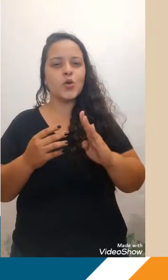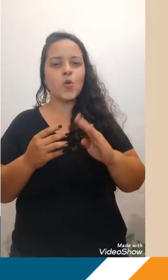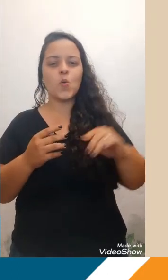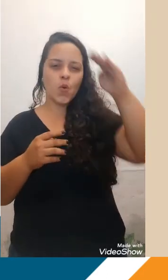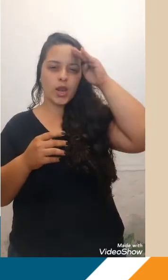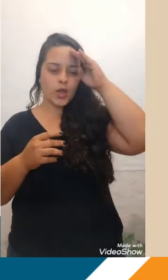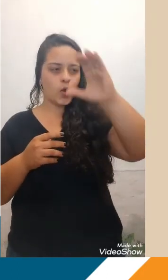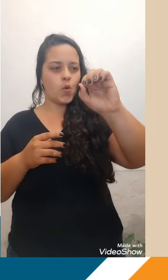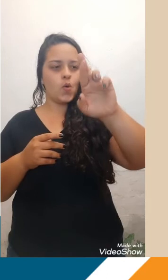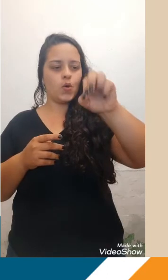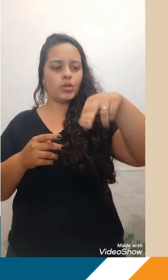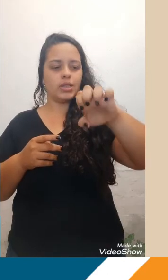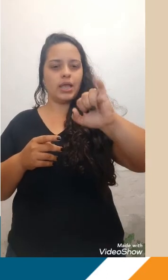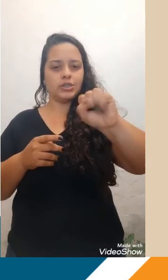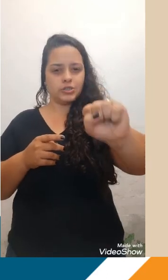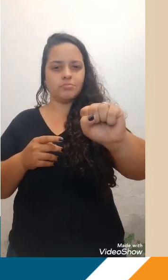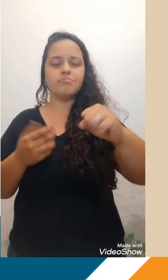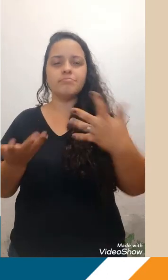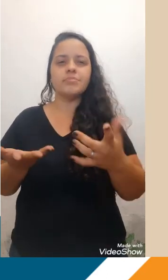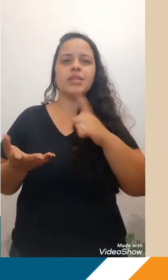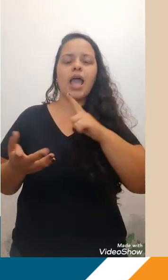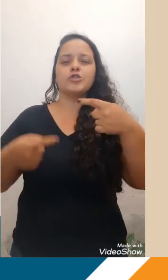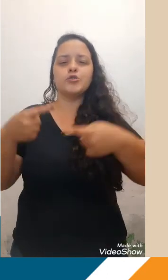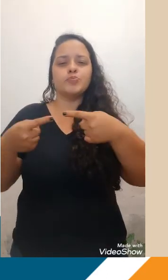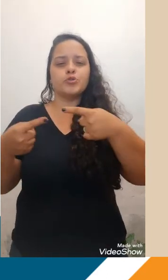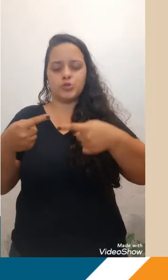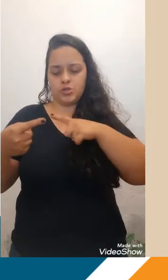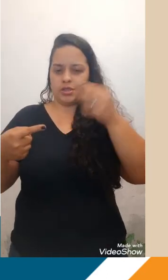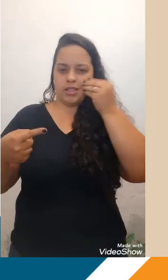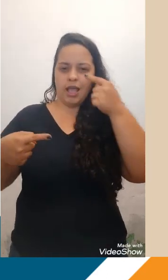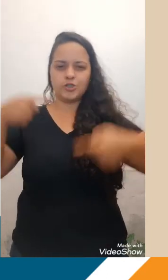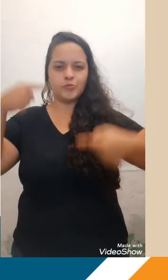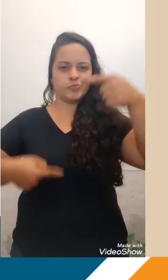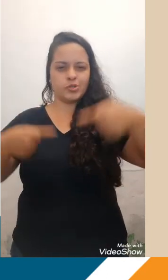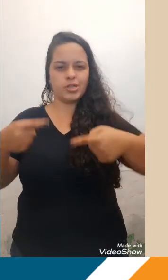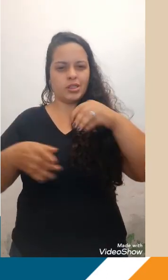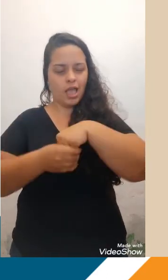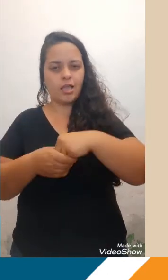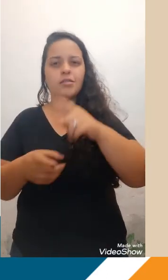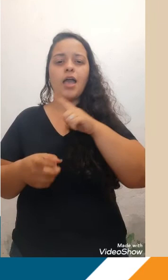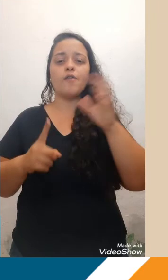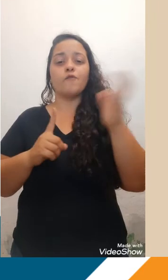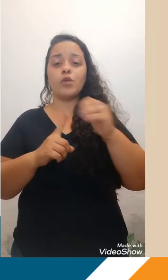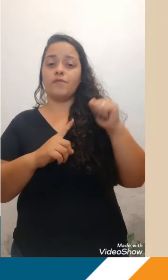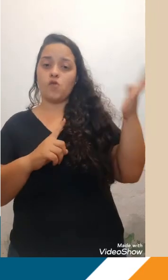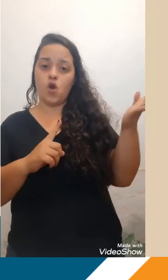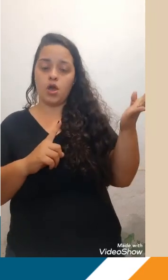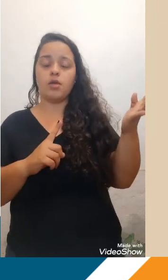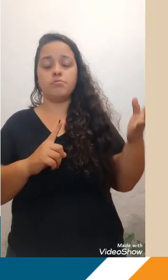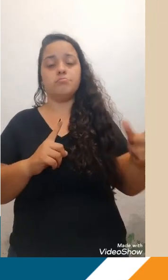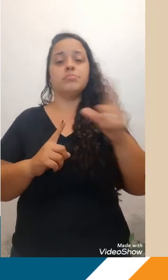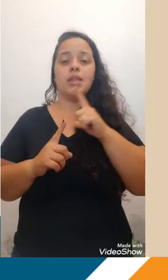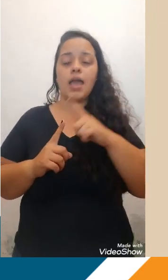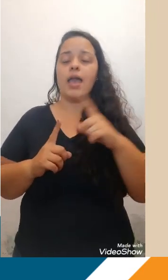famosos coronéis. Além do caudilismo, das disputas internas, é também importante destacar a influência externa,